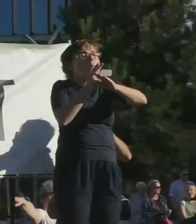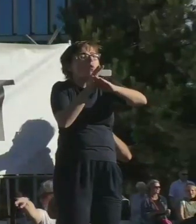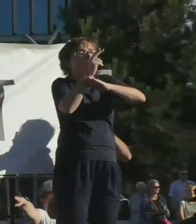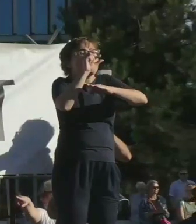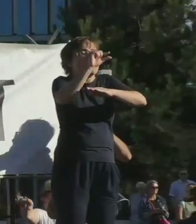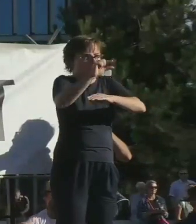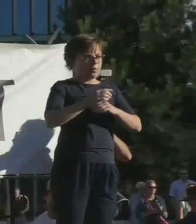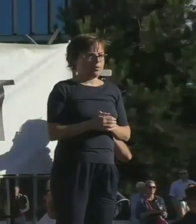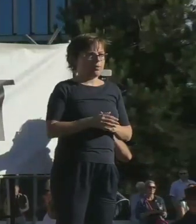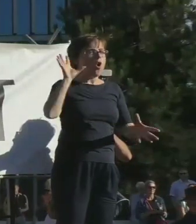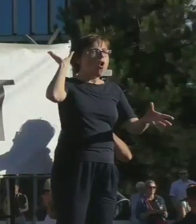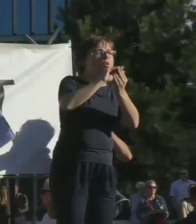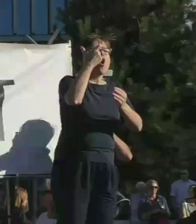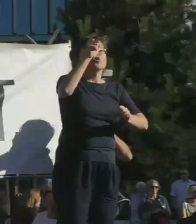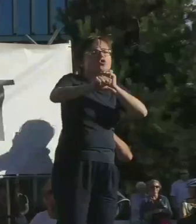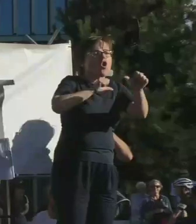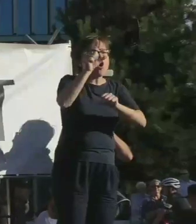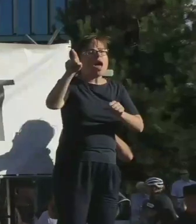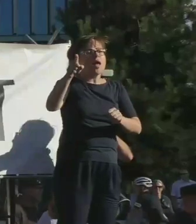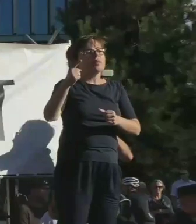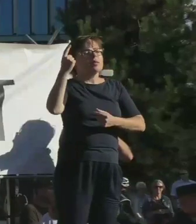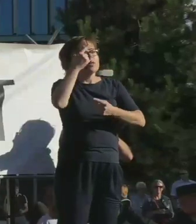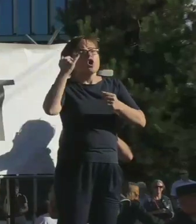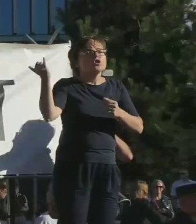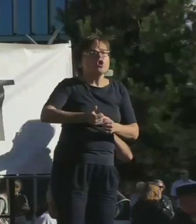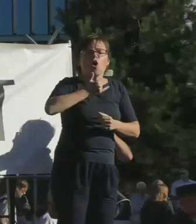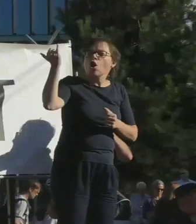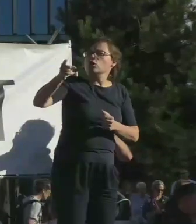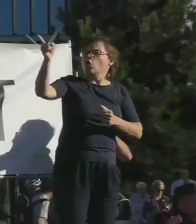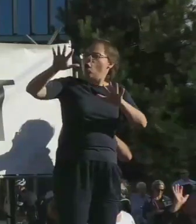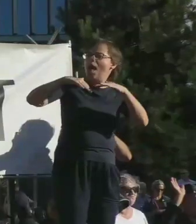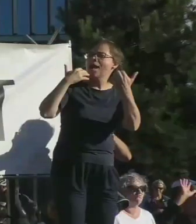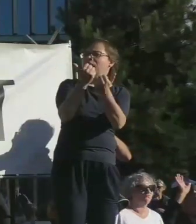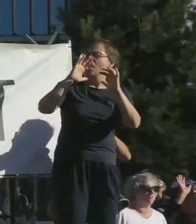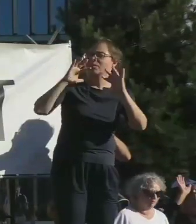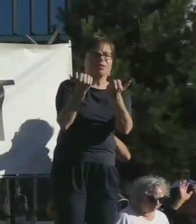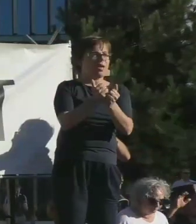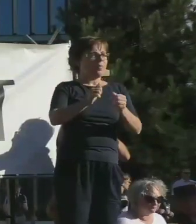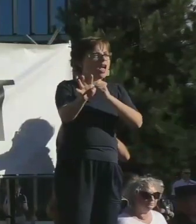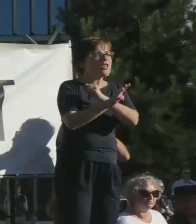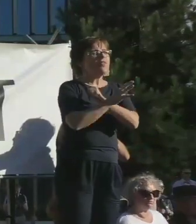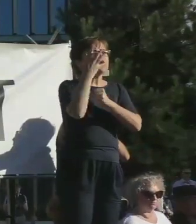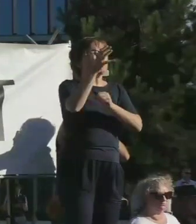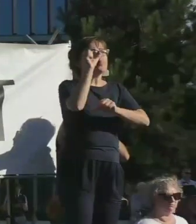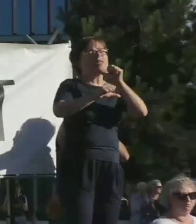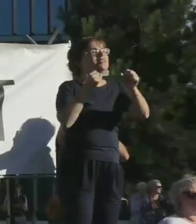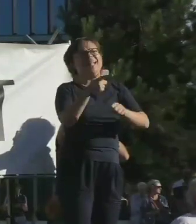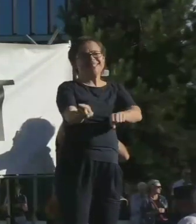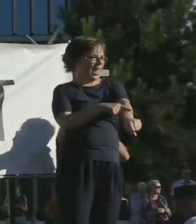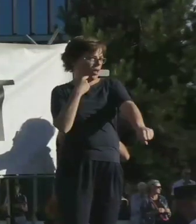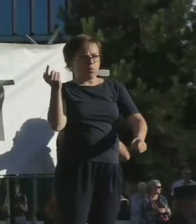Od 100 lat myślicie, ciągle się bujacie w tym Sejmie i bujacie. O 95 lat za długo.